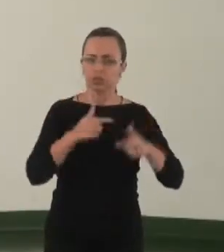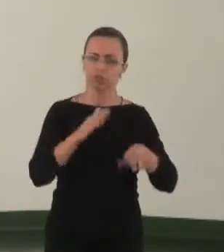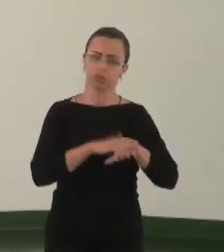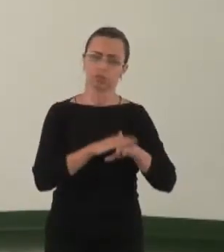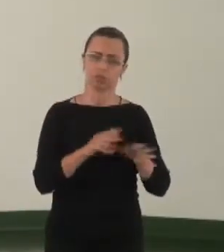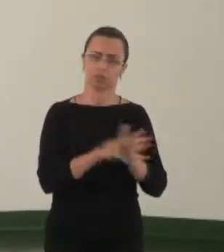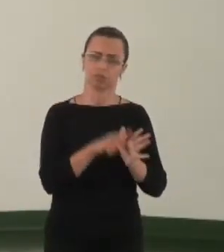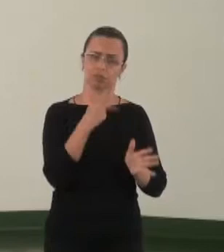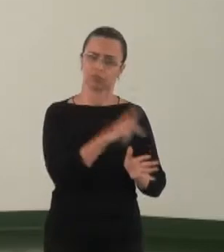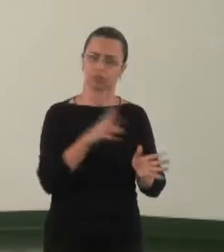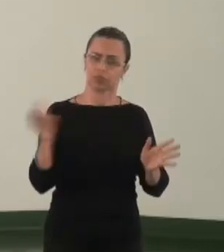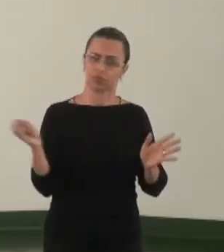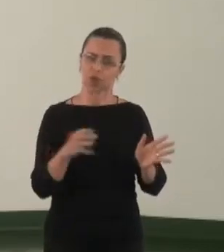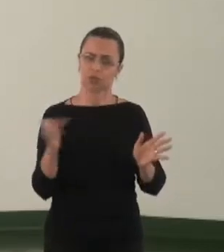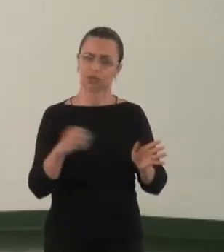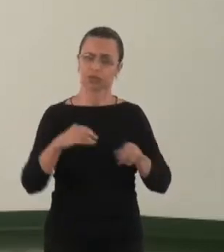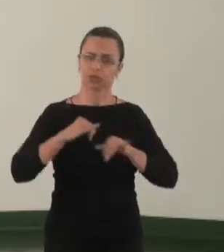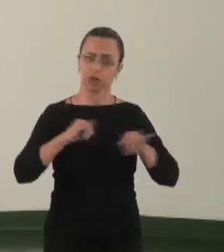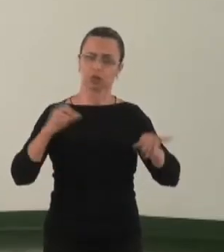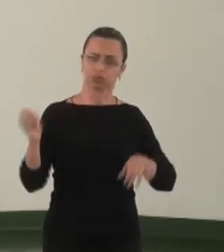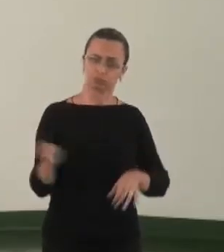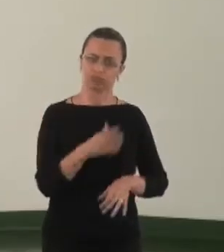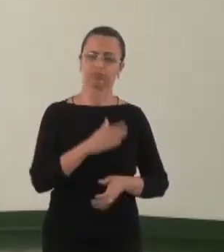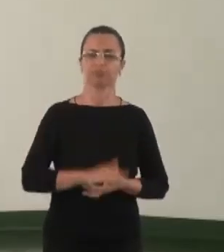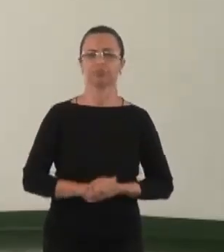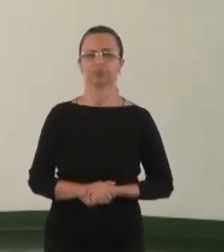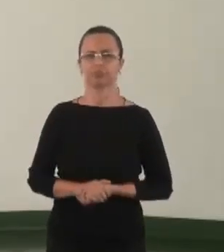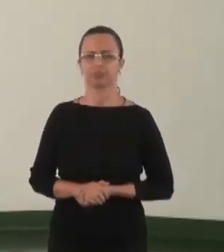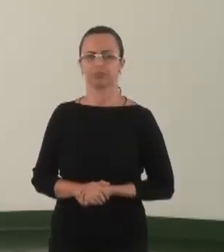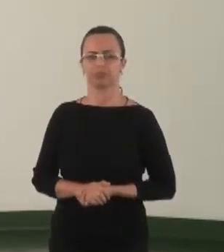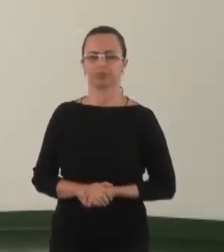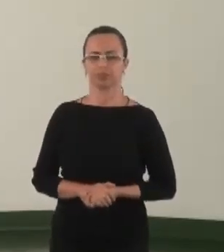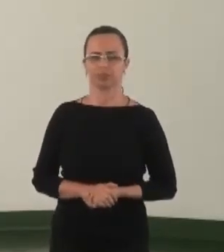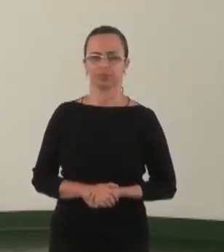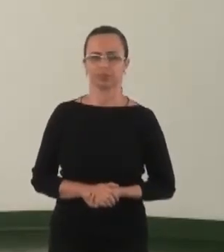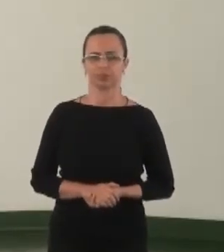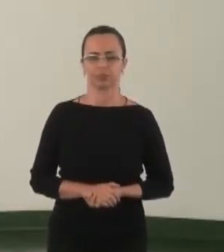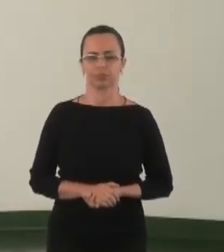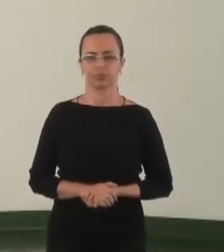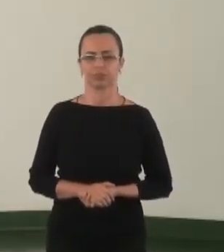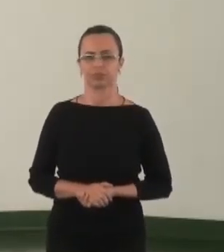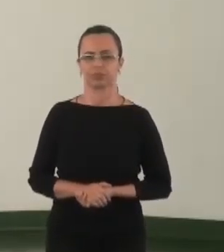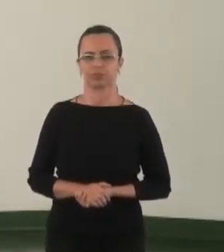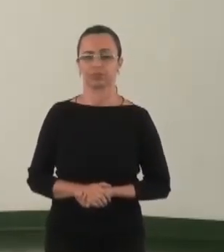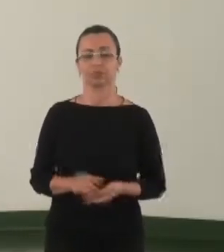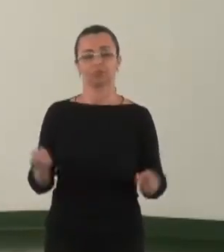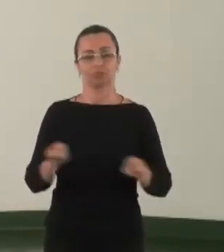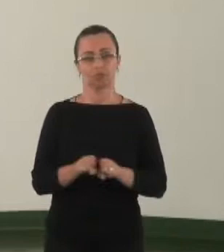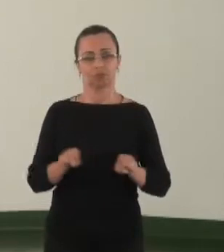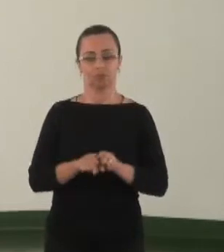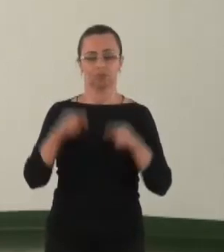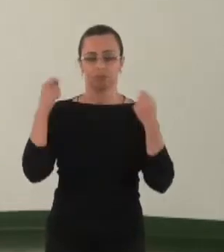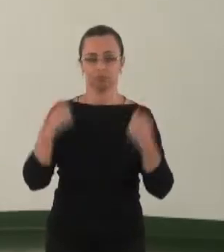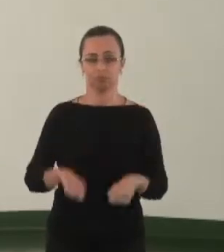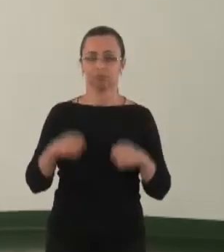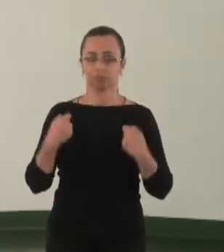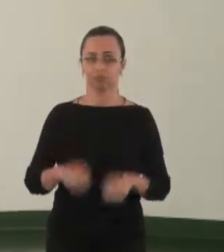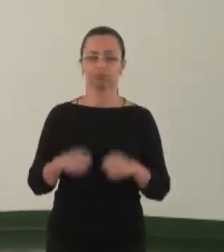Ministério Público também. Também há necessidade